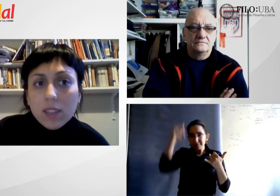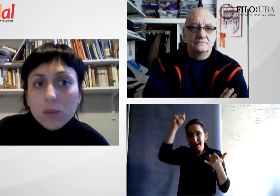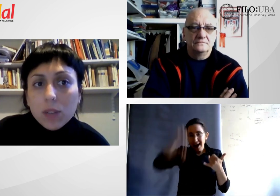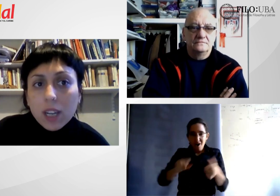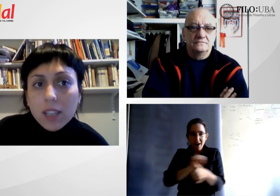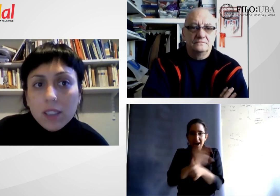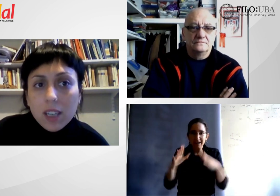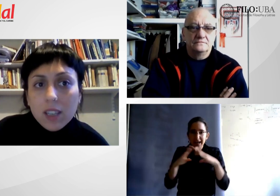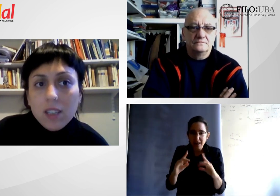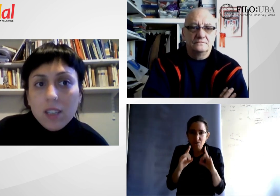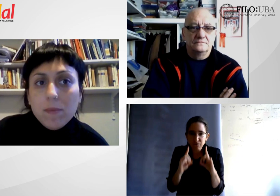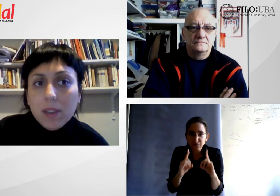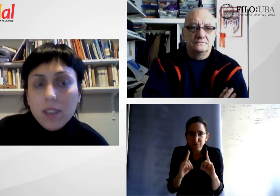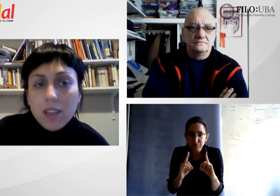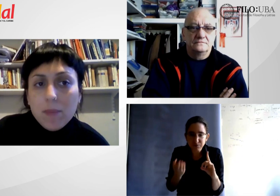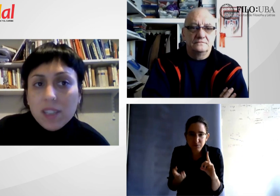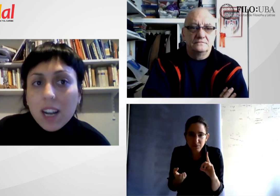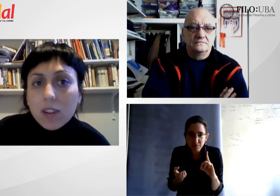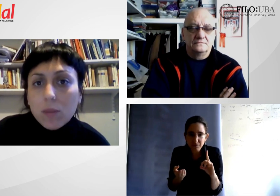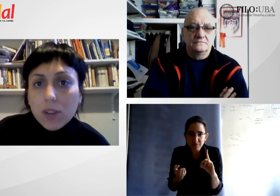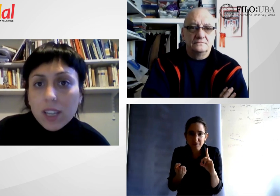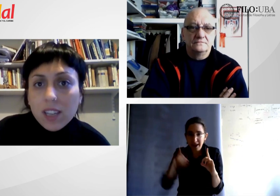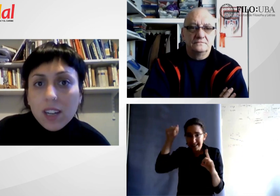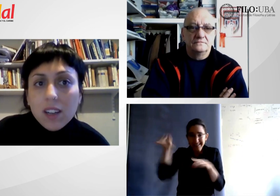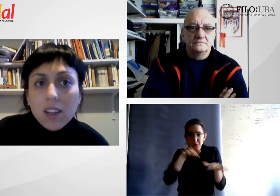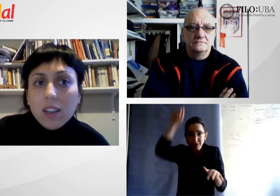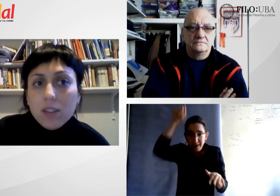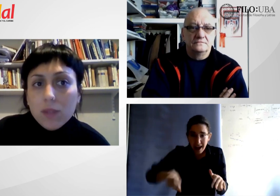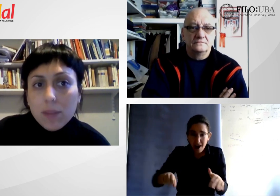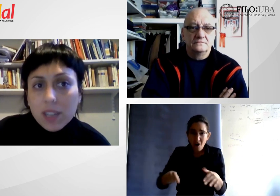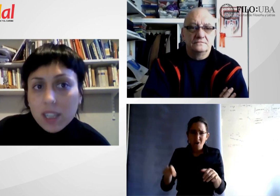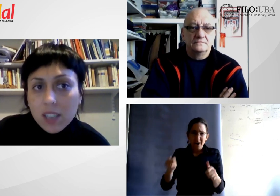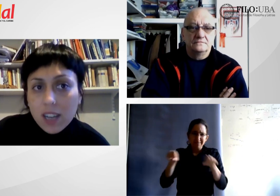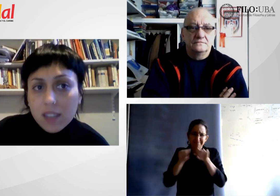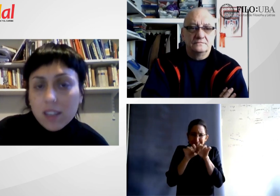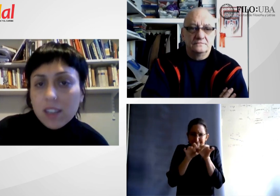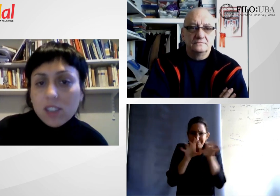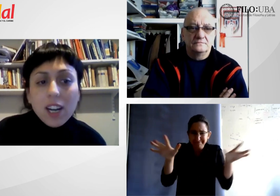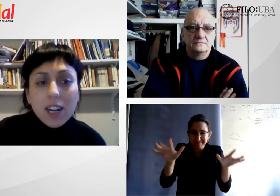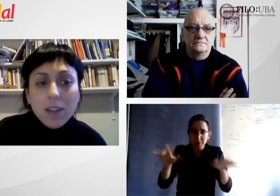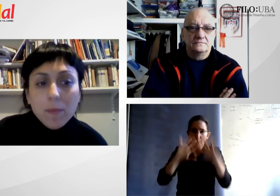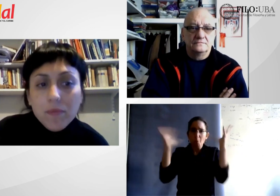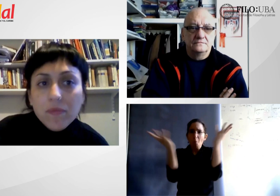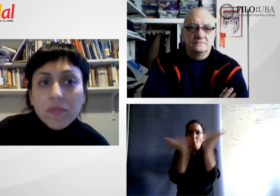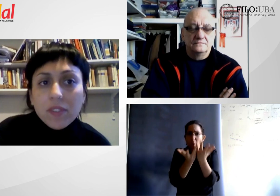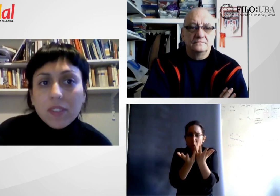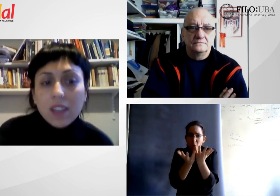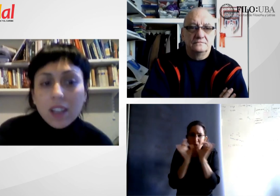tan urgente y especial como esta, en una emergencia internacional,